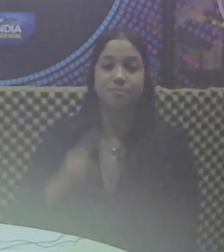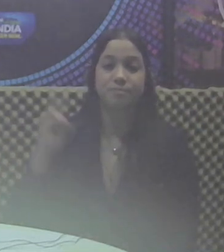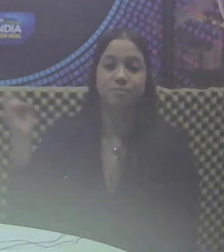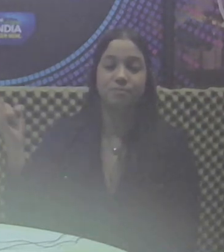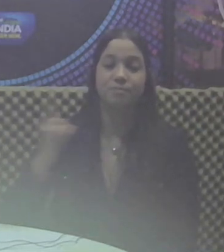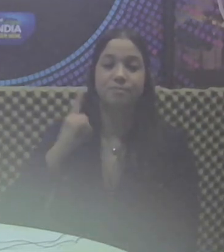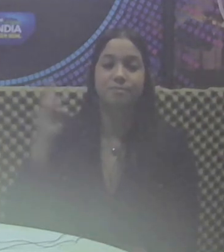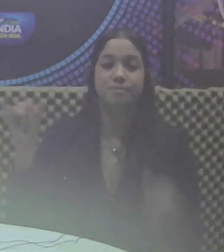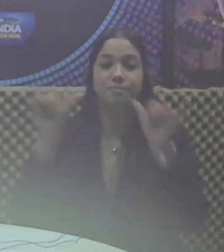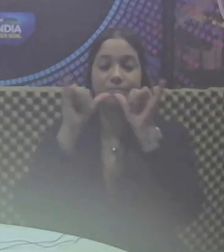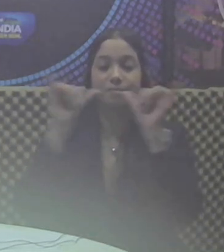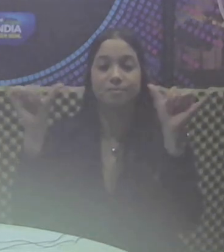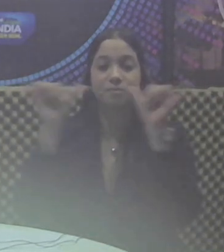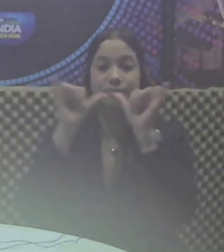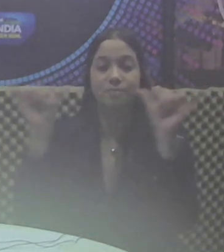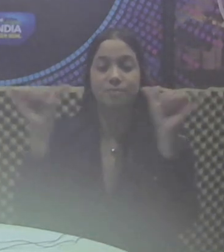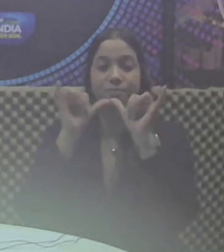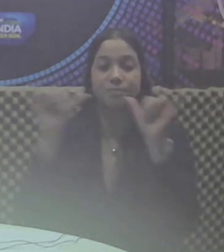Giro de